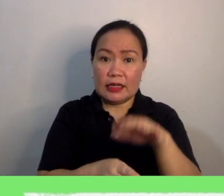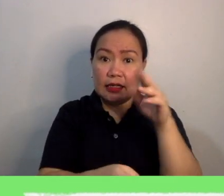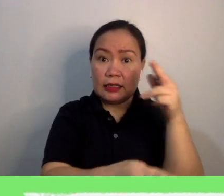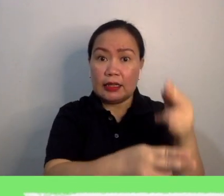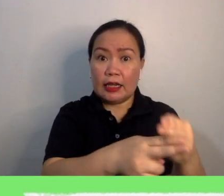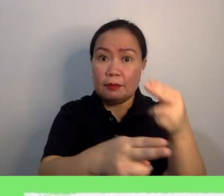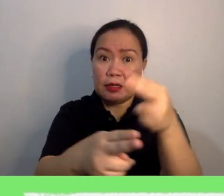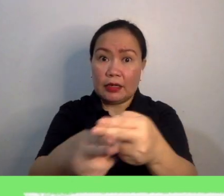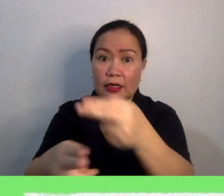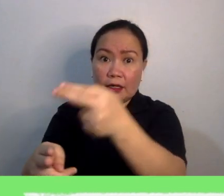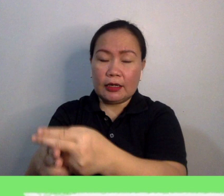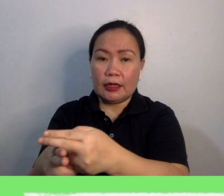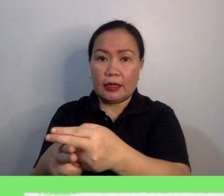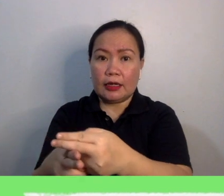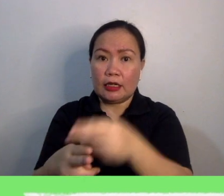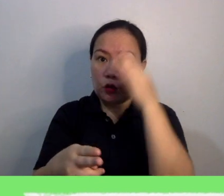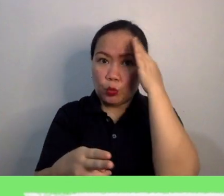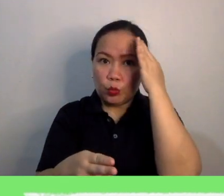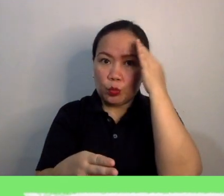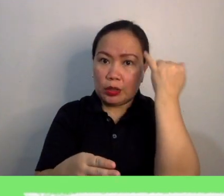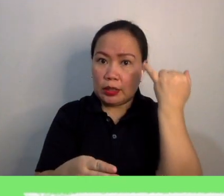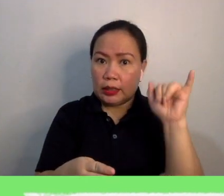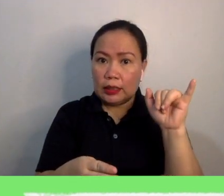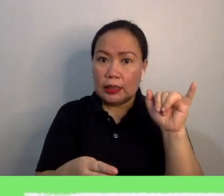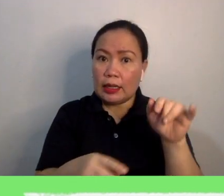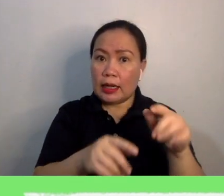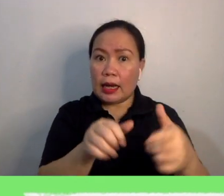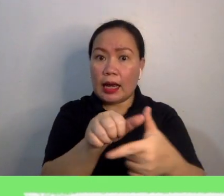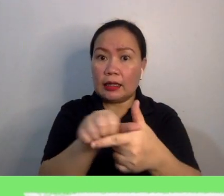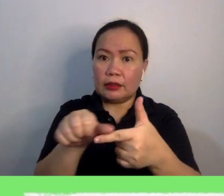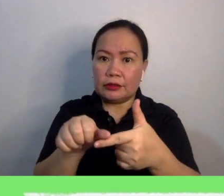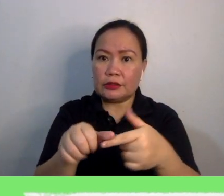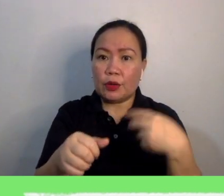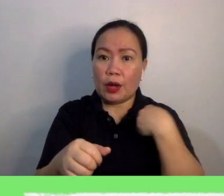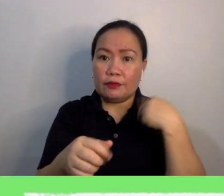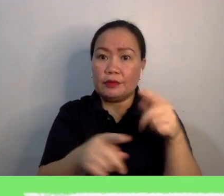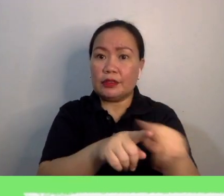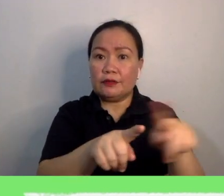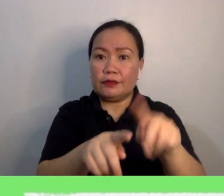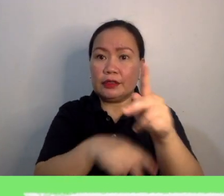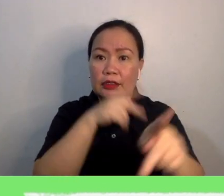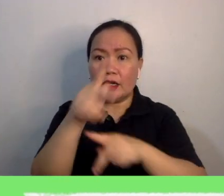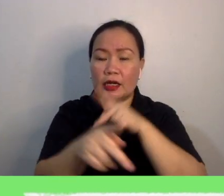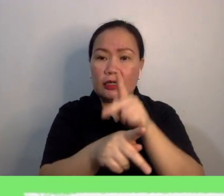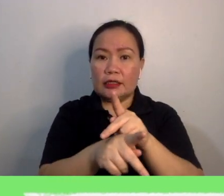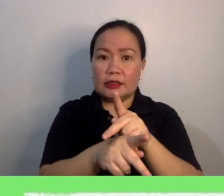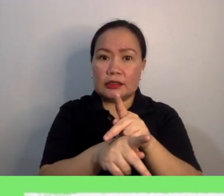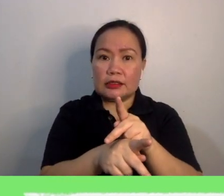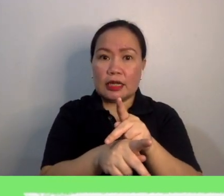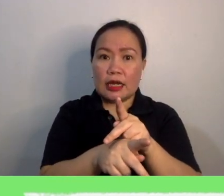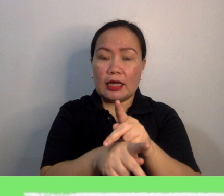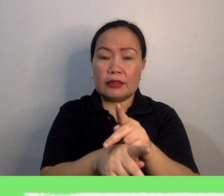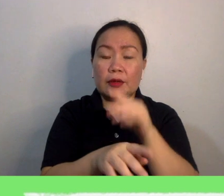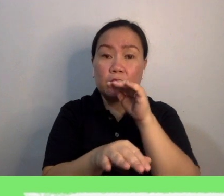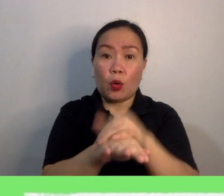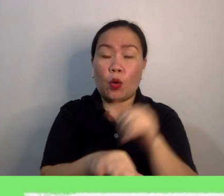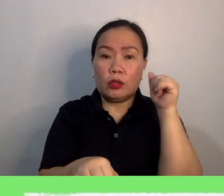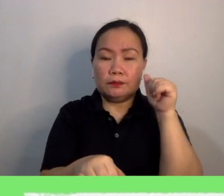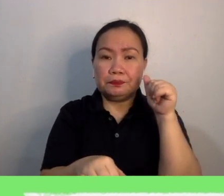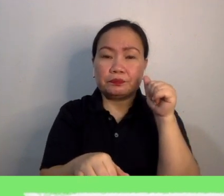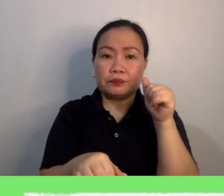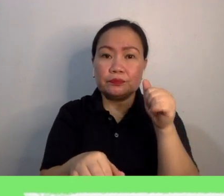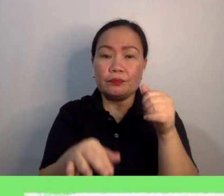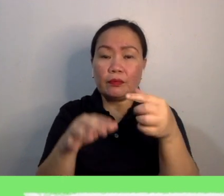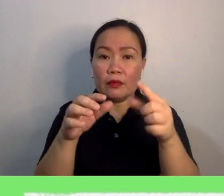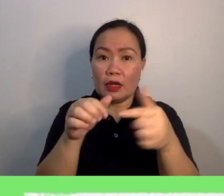in classifying angles. So, there are different kinds of angles in this manner and they are called angle pairs. So, ang tawag